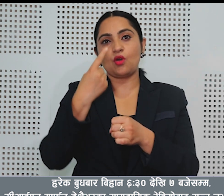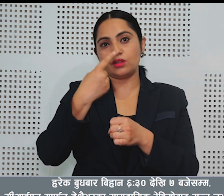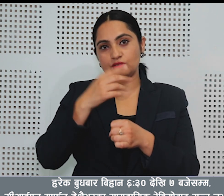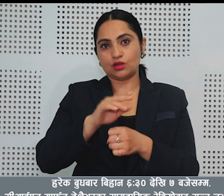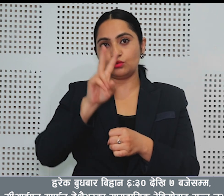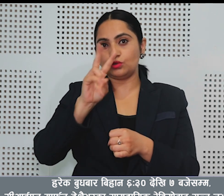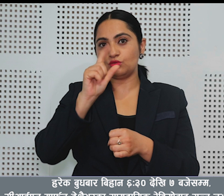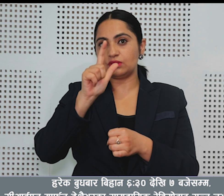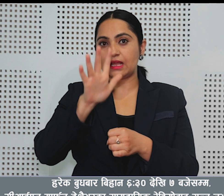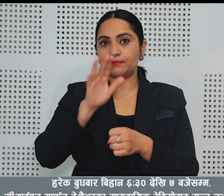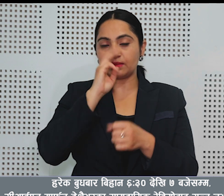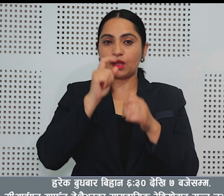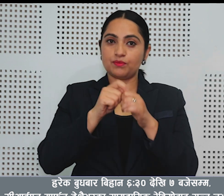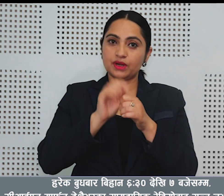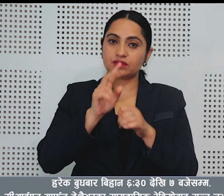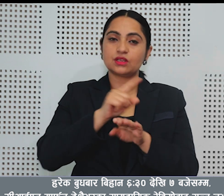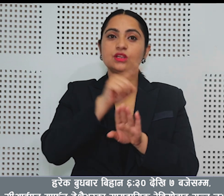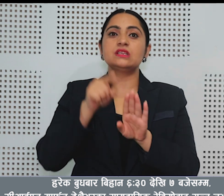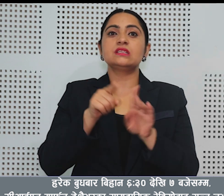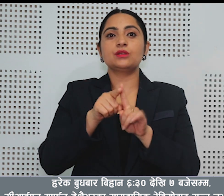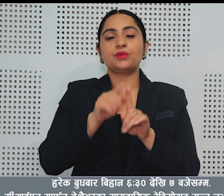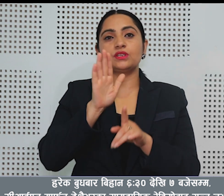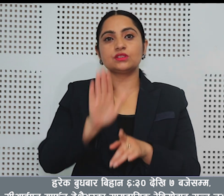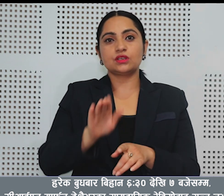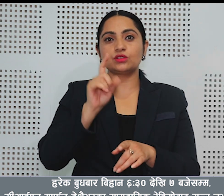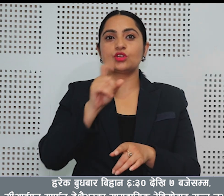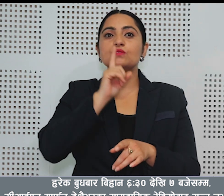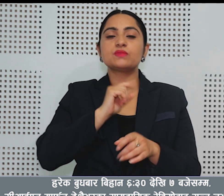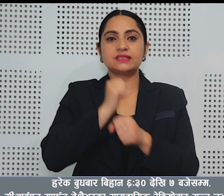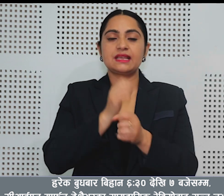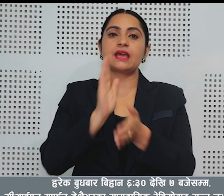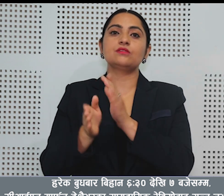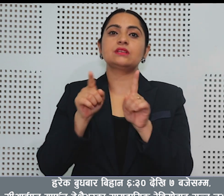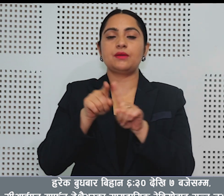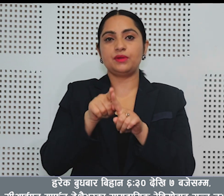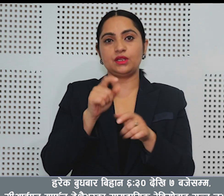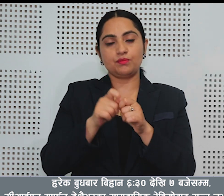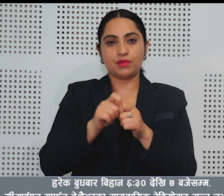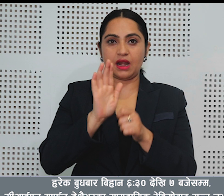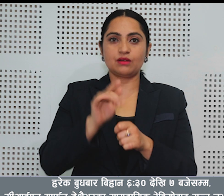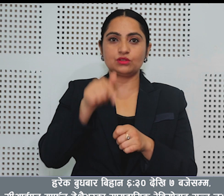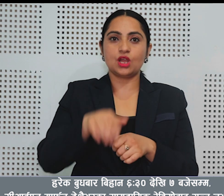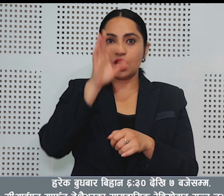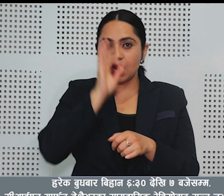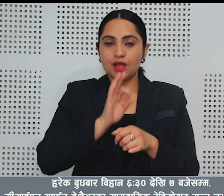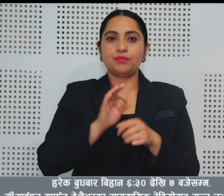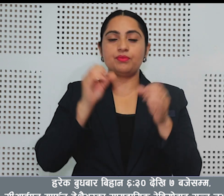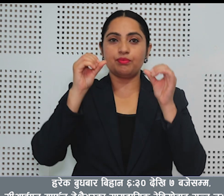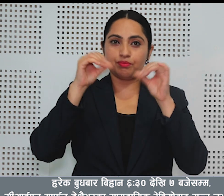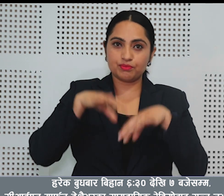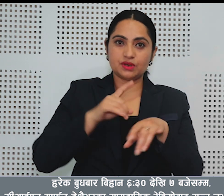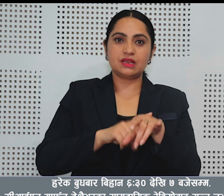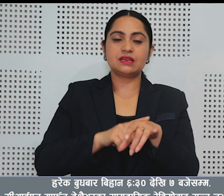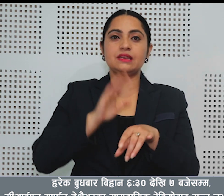2075मा बनेको। त्यस्तै गरी हामीसँग नीति 10 वर्षीय कार्ययोजना पनि हामीले बनाएका छौँ र अहिले विशेष त अहिले यो विपदको समय भएको